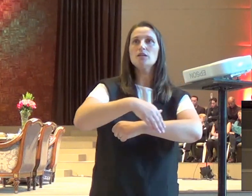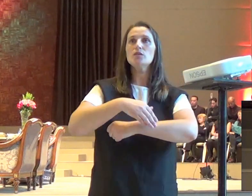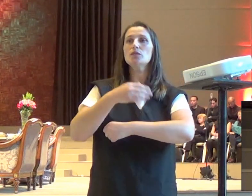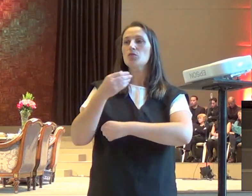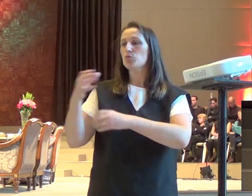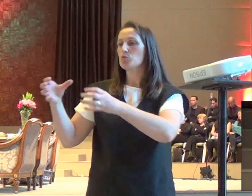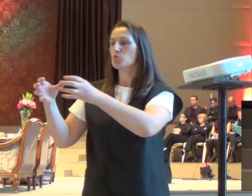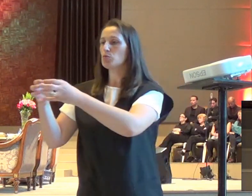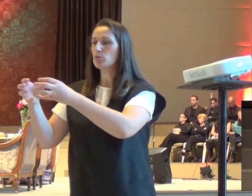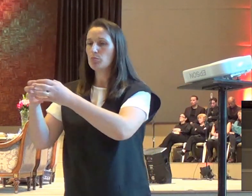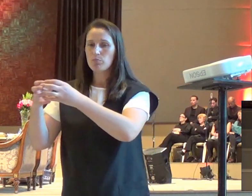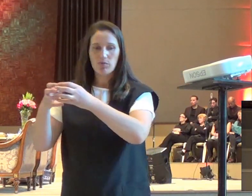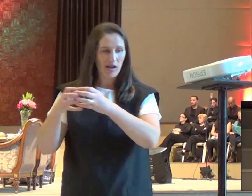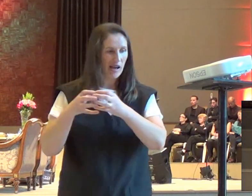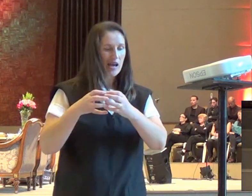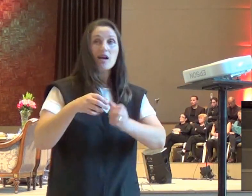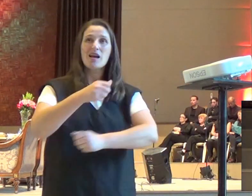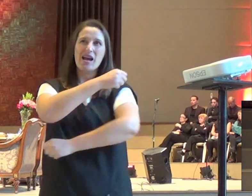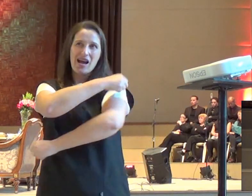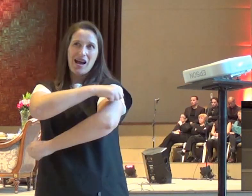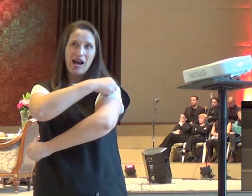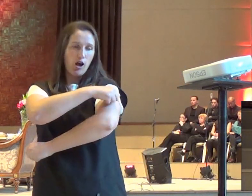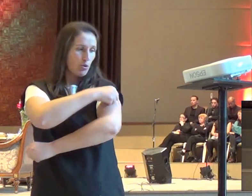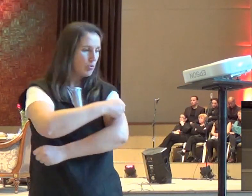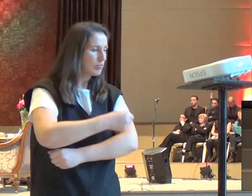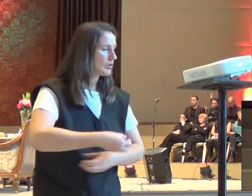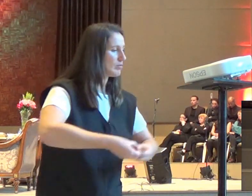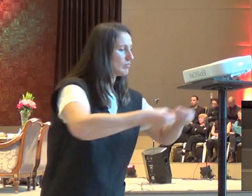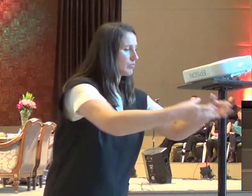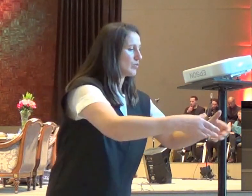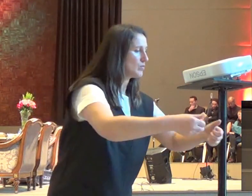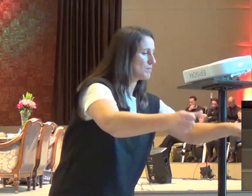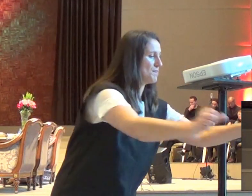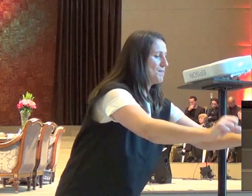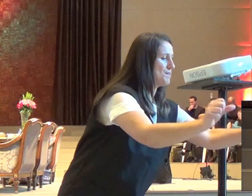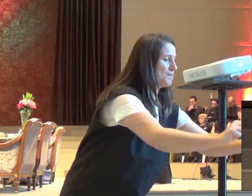jogam lá não sei se foi álcool ou gasolina e botam fogo no cara